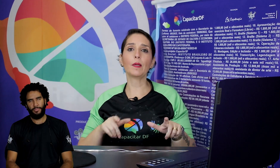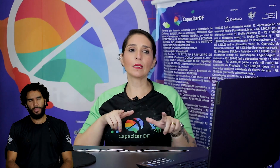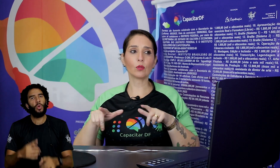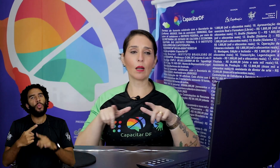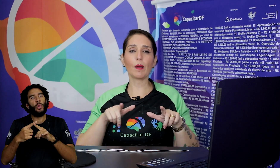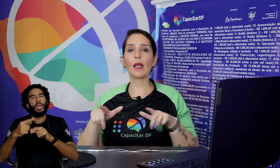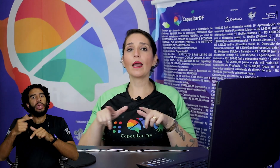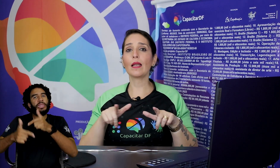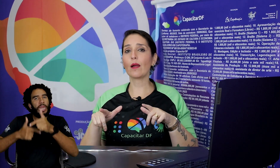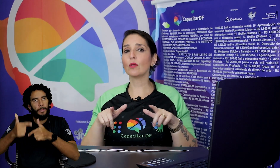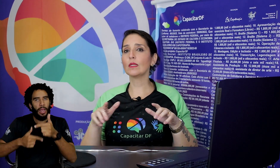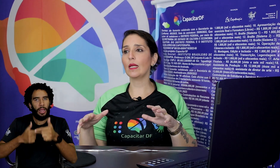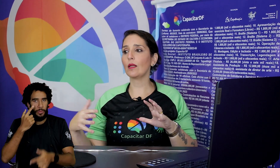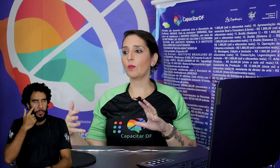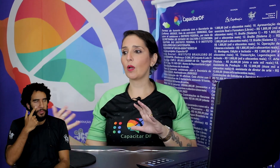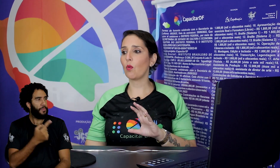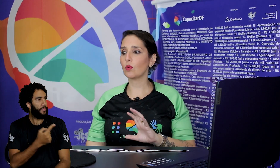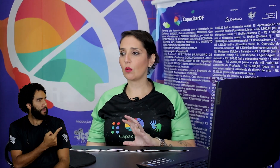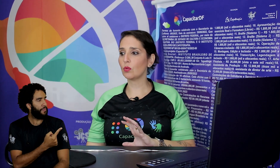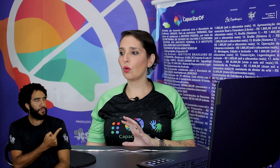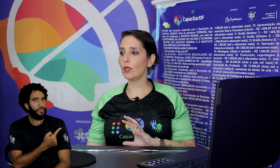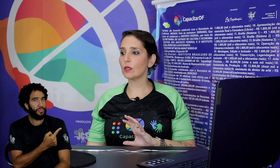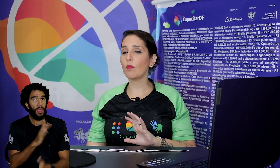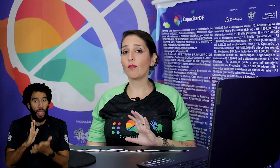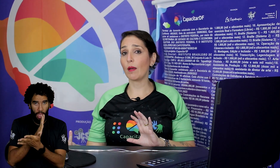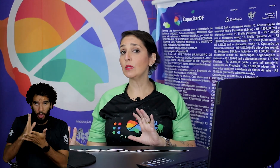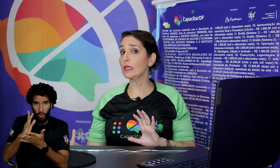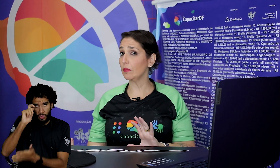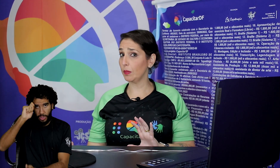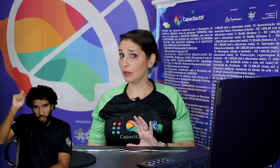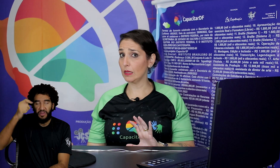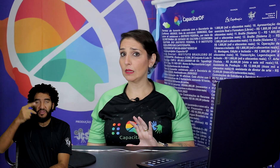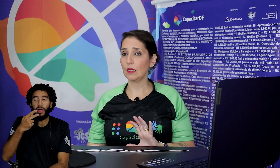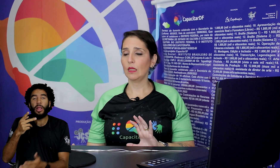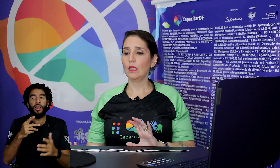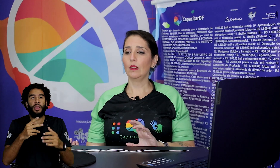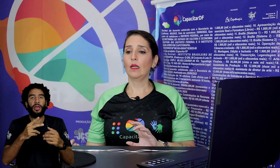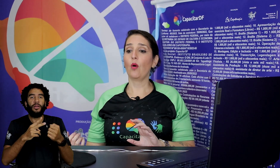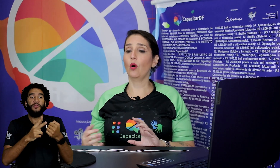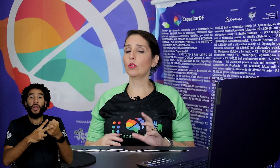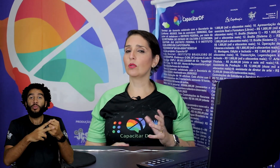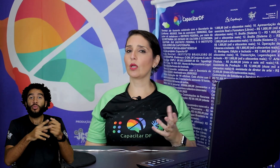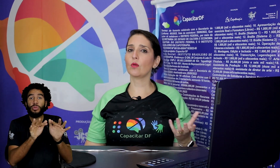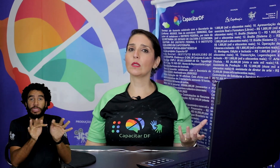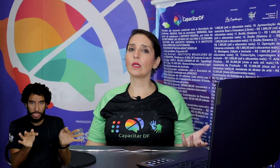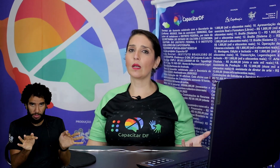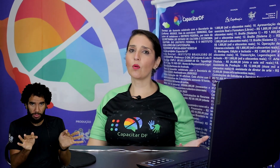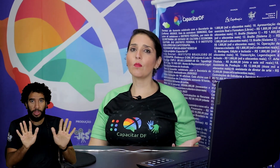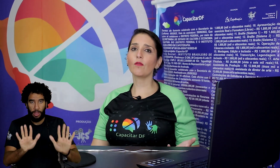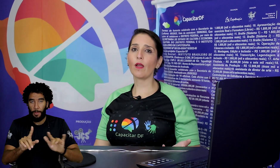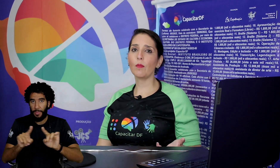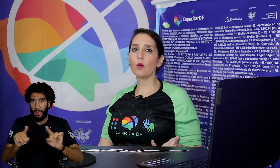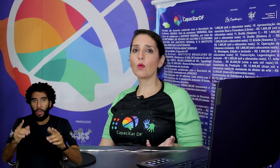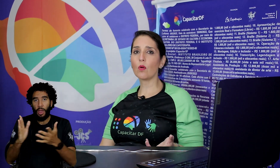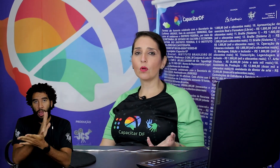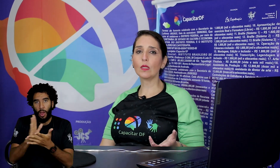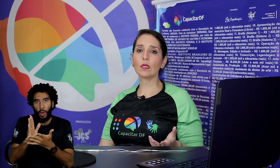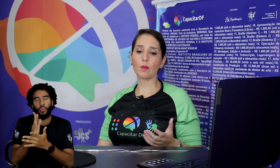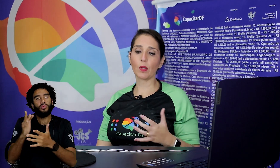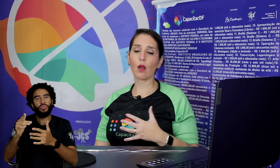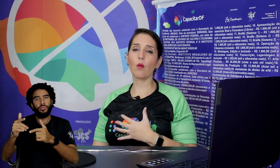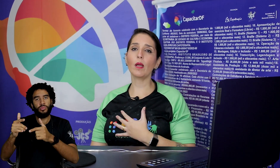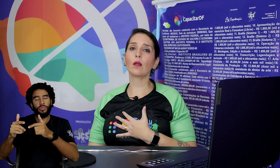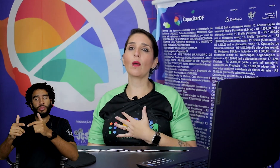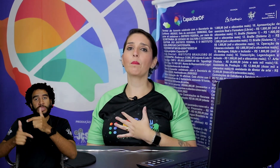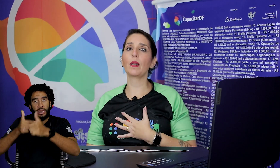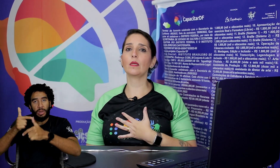trabalhar? O trabalhar, ele é considerado por alguns autores como verbo simples. Outros já consideram como um verbo com concordância,